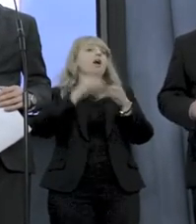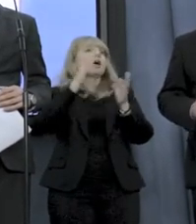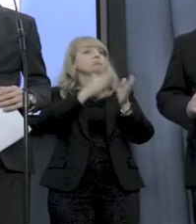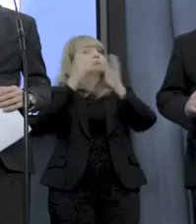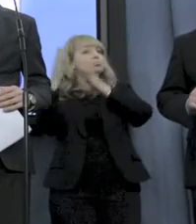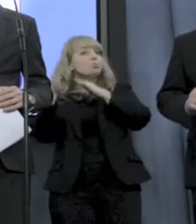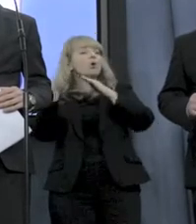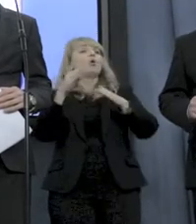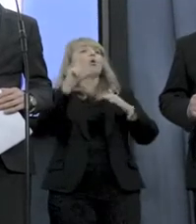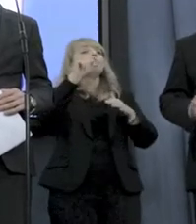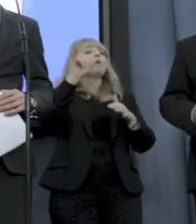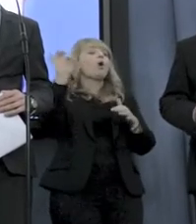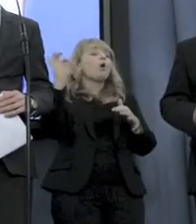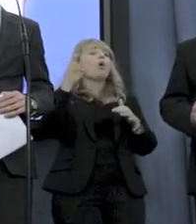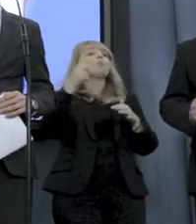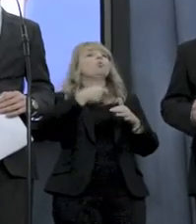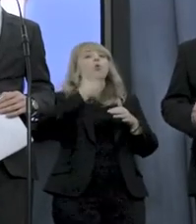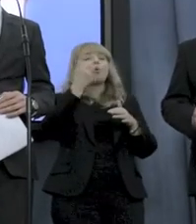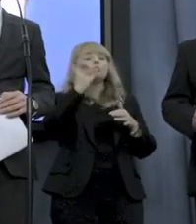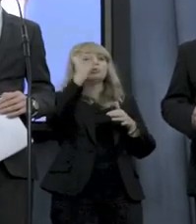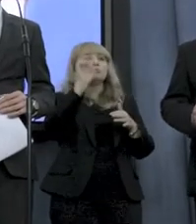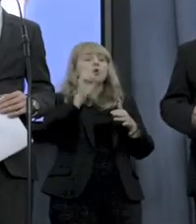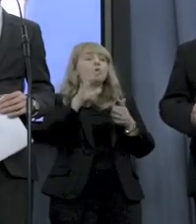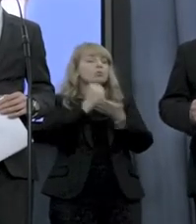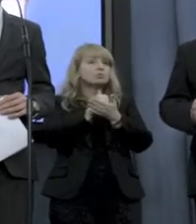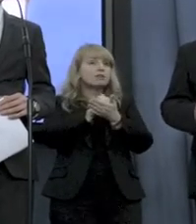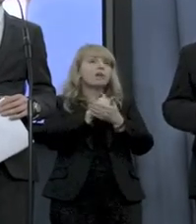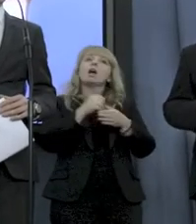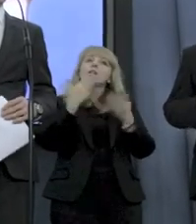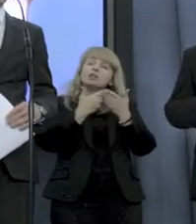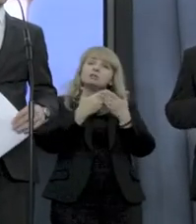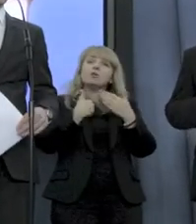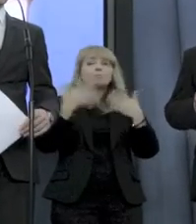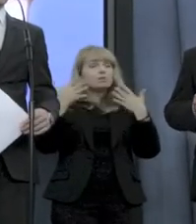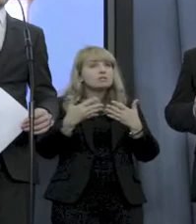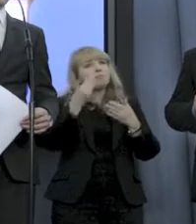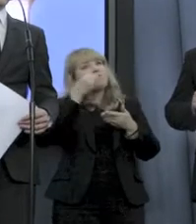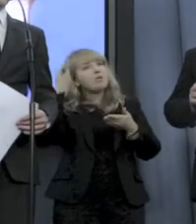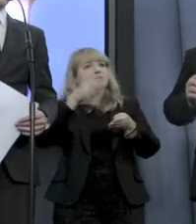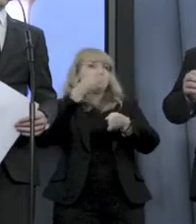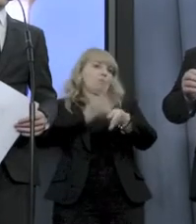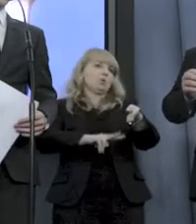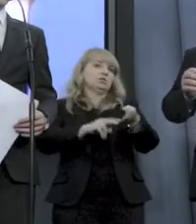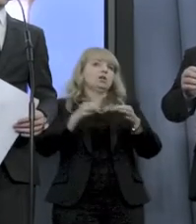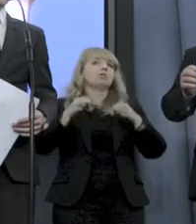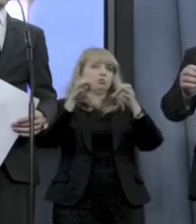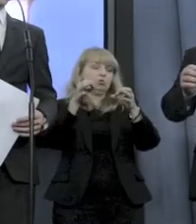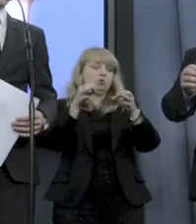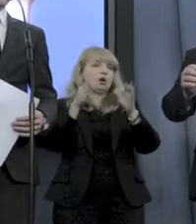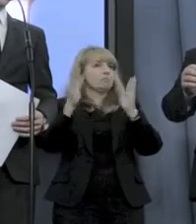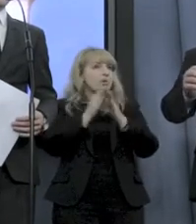ustawę, bo cały czas będziemy zmierzać do tego. Więcej patroli na drogach, a mniej fotoradarów.